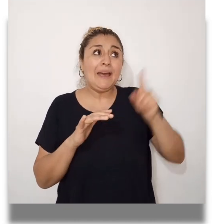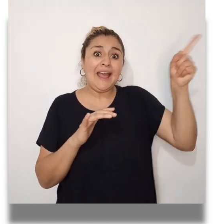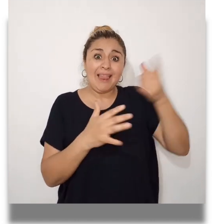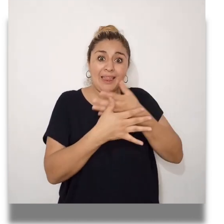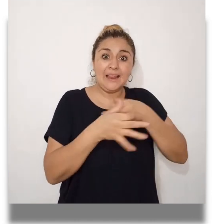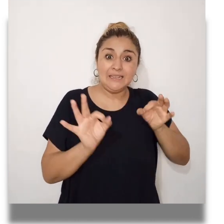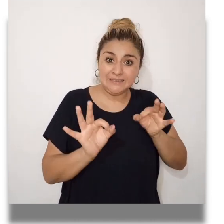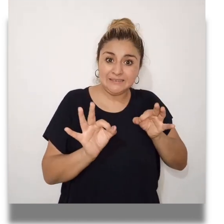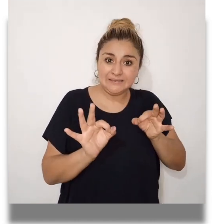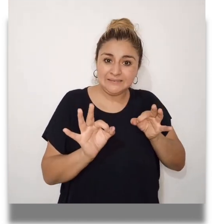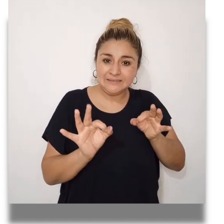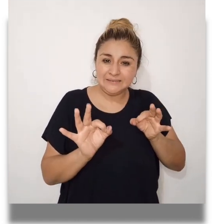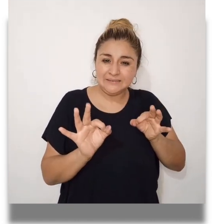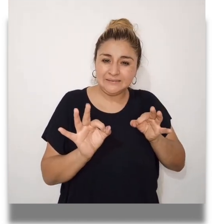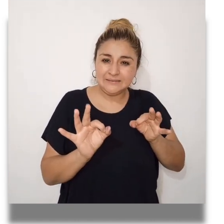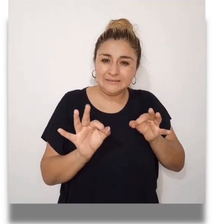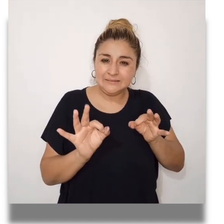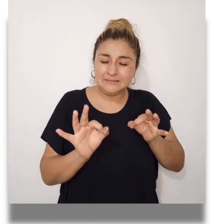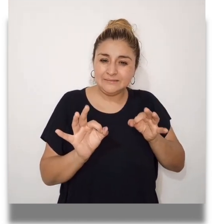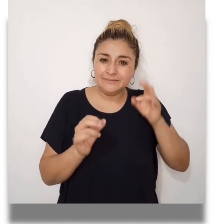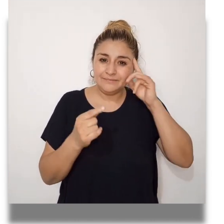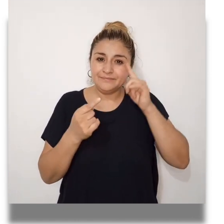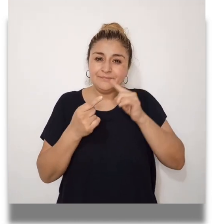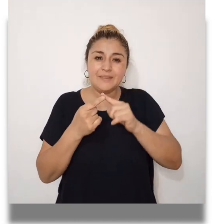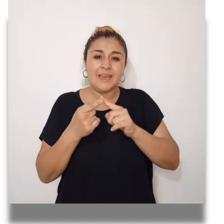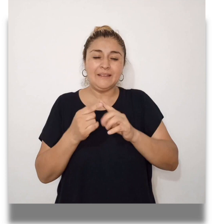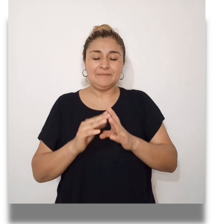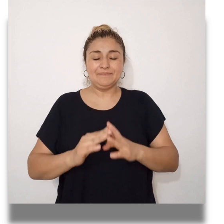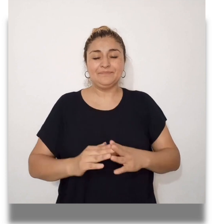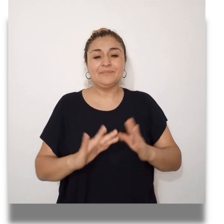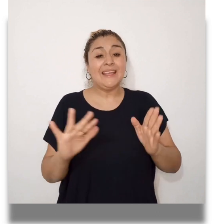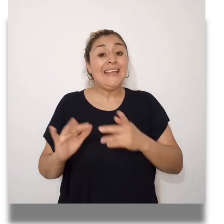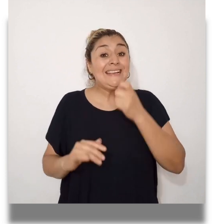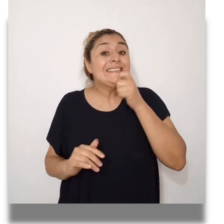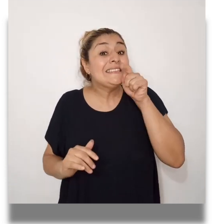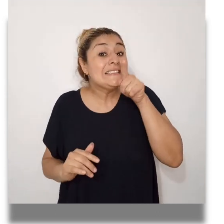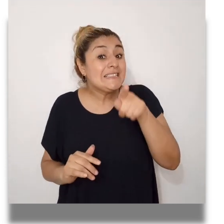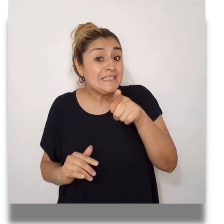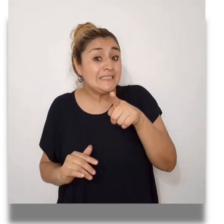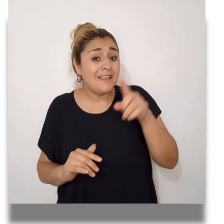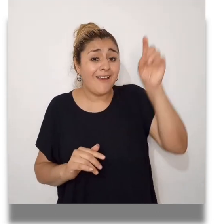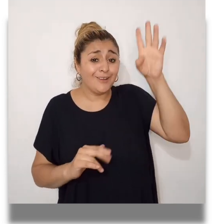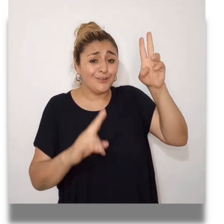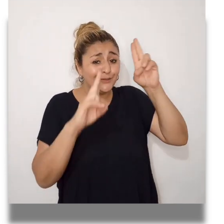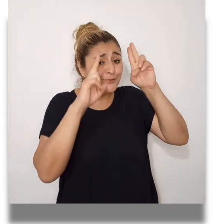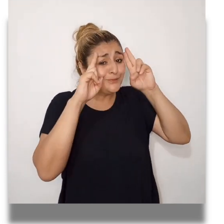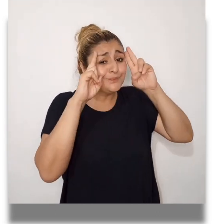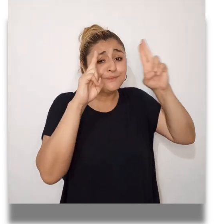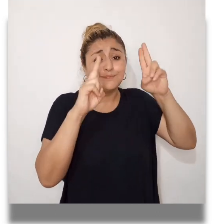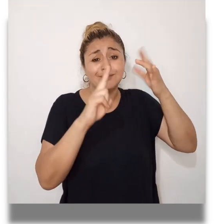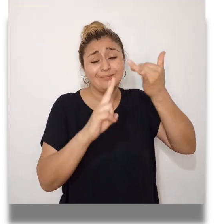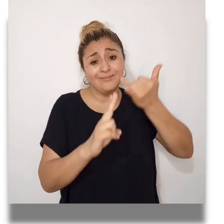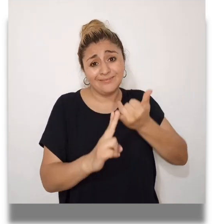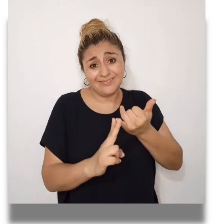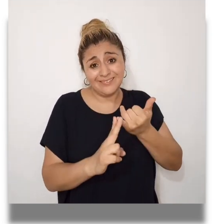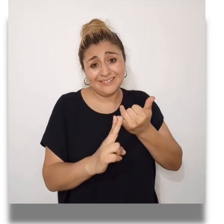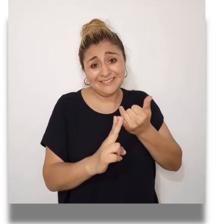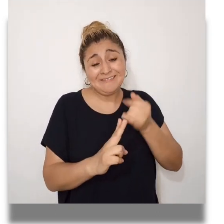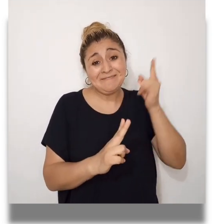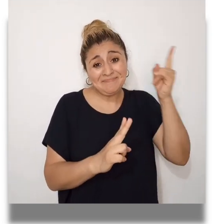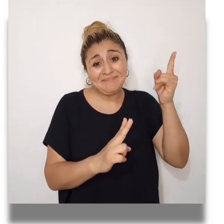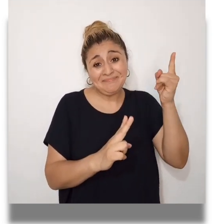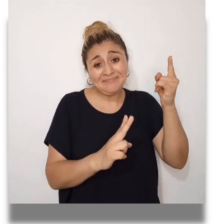Si tu as la crainte de Dieu, si tenés temor de Dios, Il va te montrer la voie qu'il faut suivre. Él te